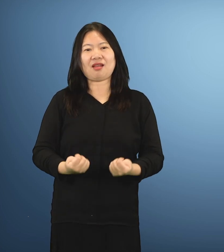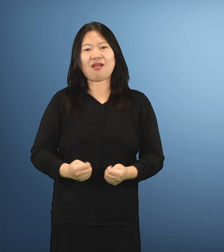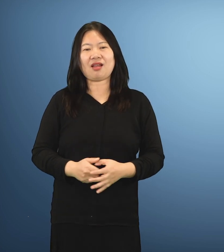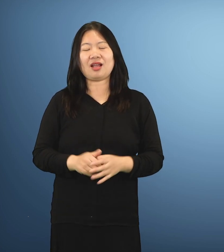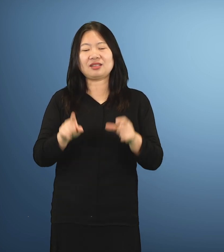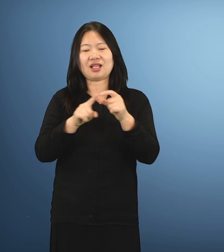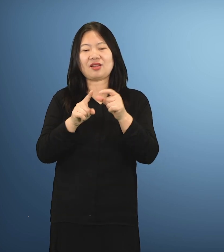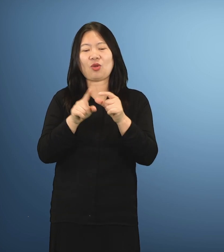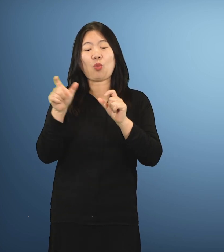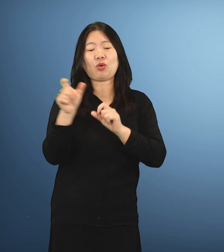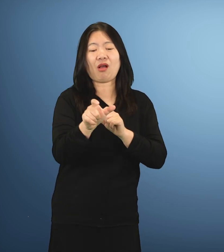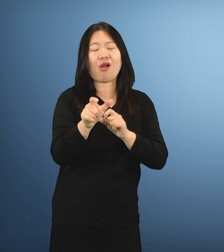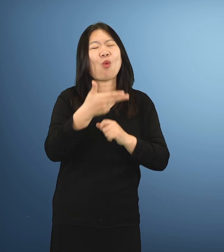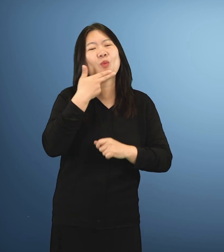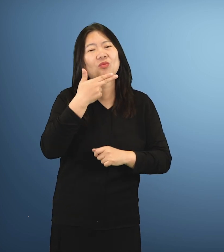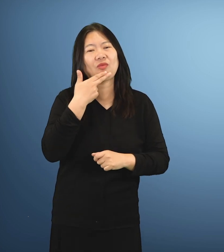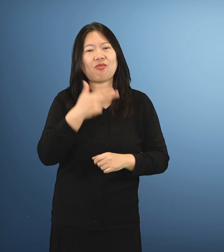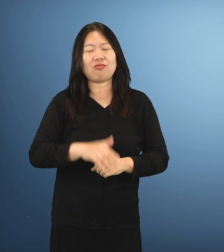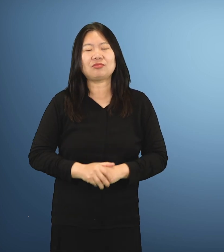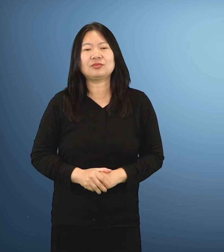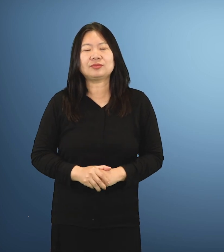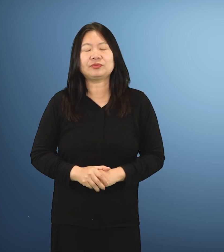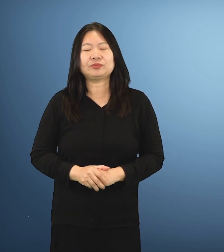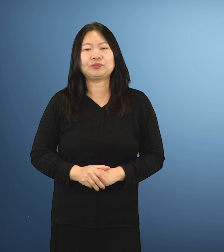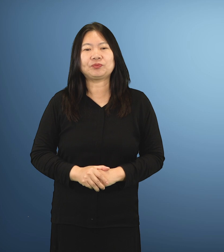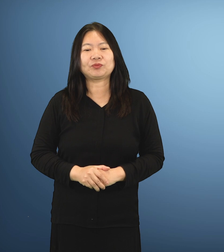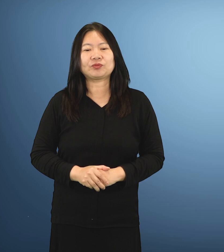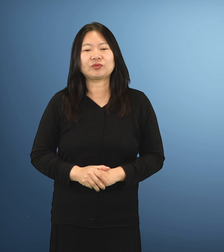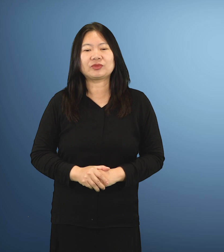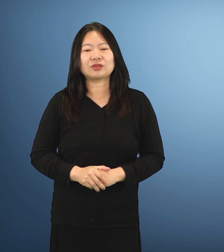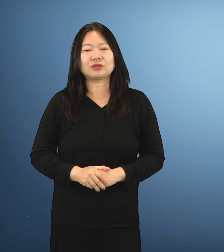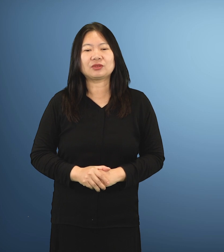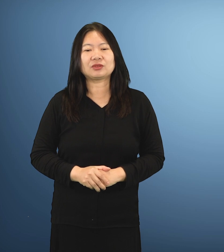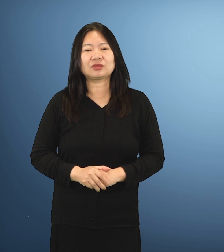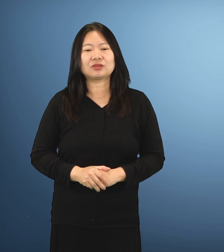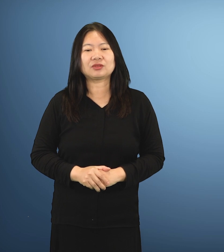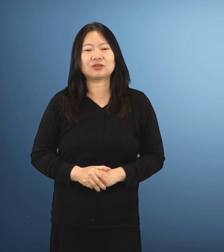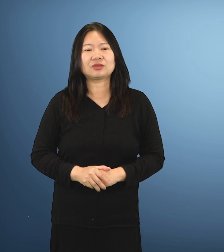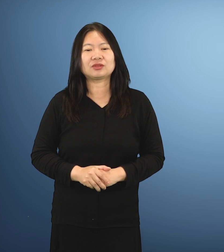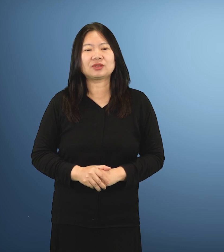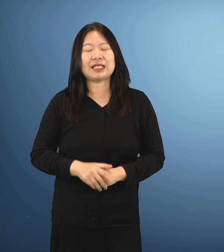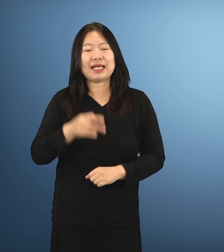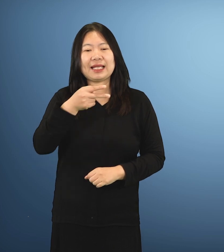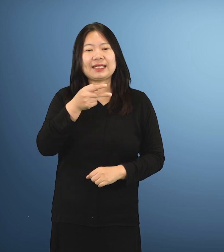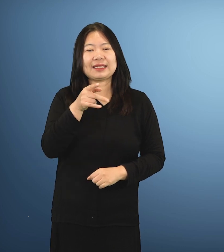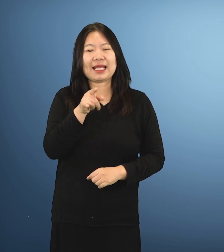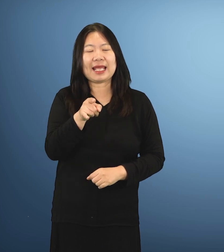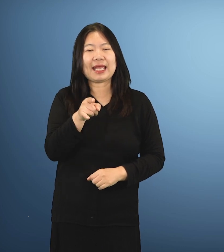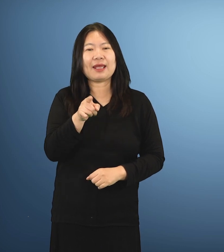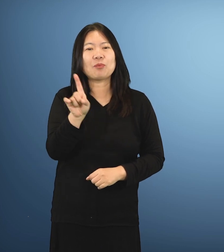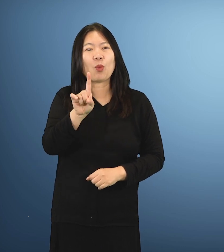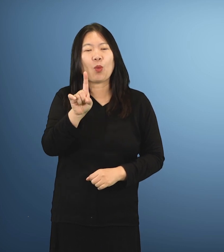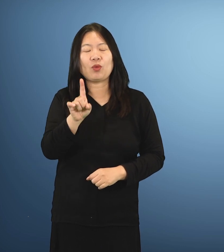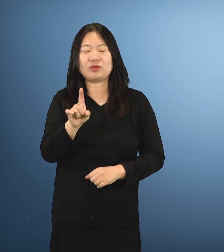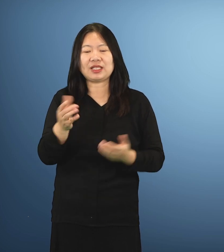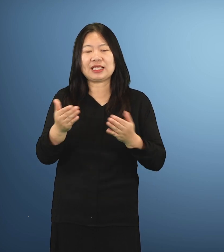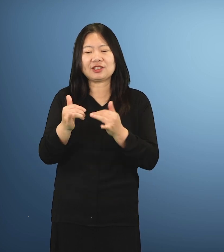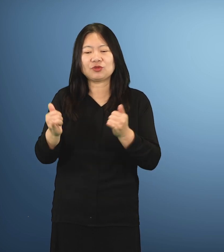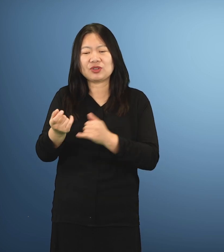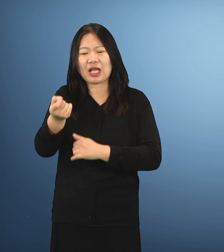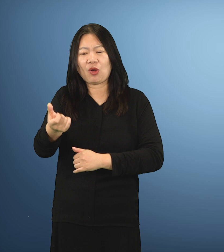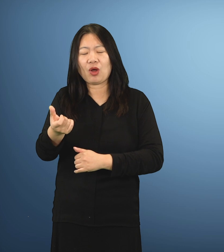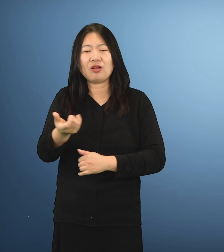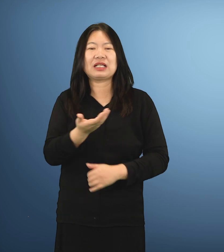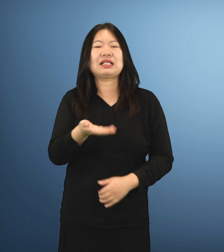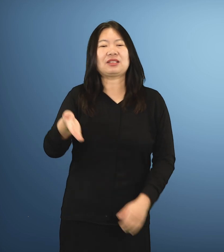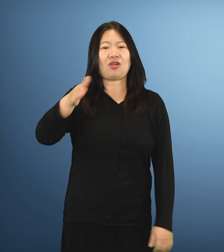단어가 빠졌어요. 그리고 대 일꾼이 적으니, 이 대라는 말은 그러나 일꾼이 적다.